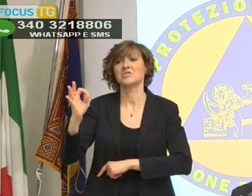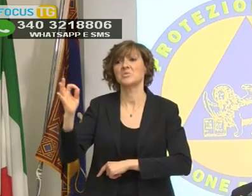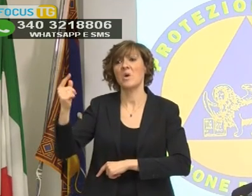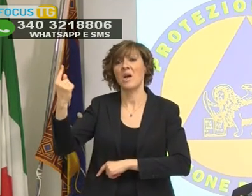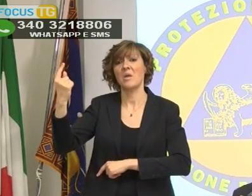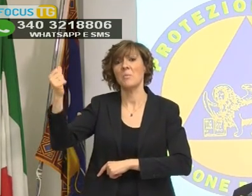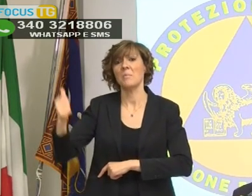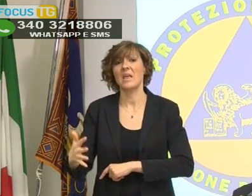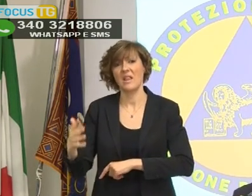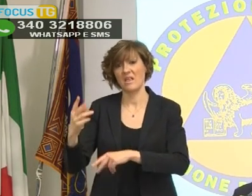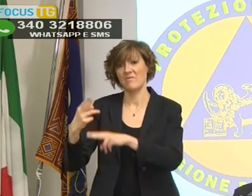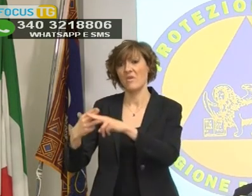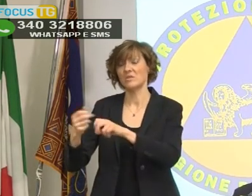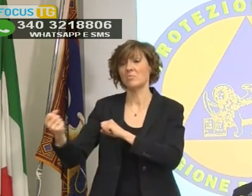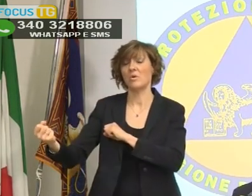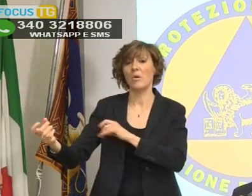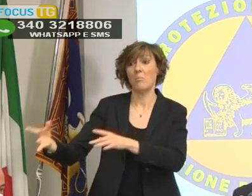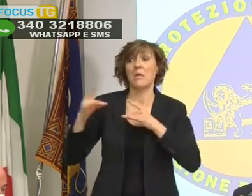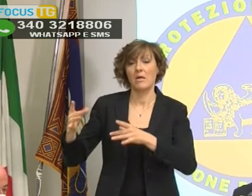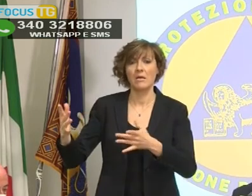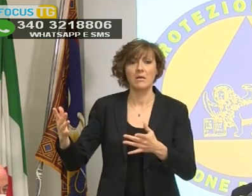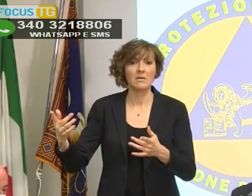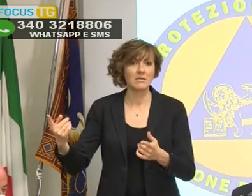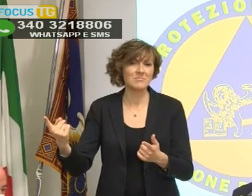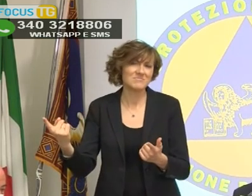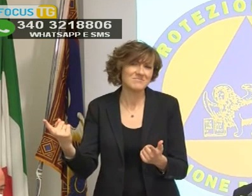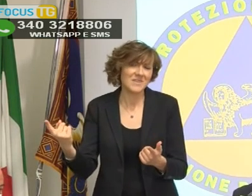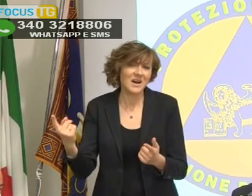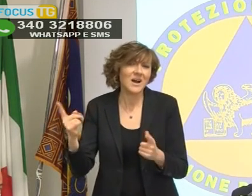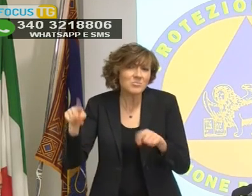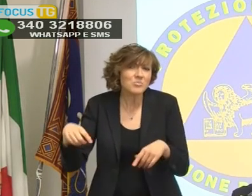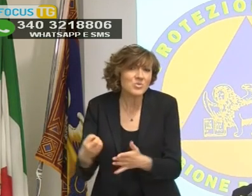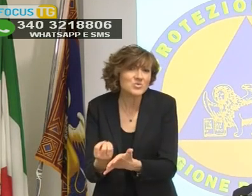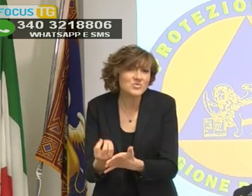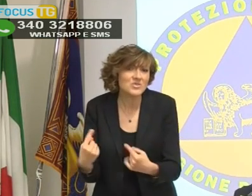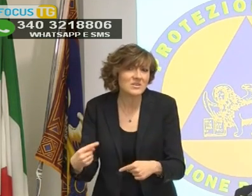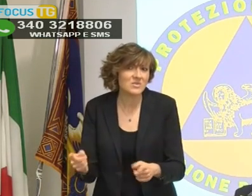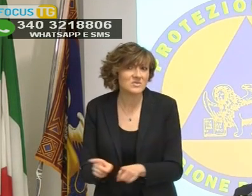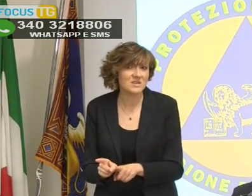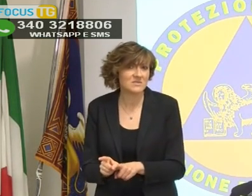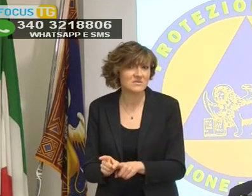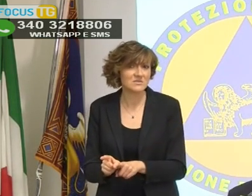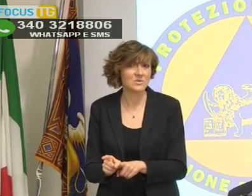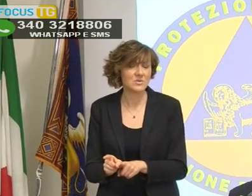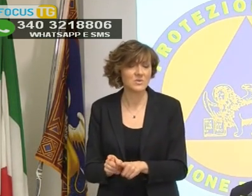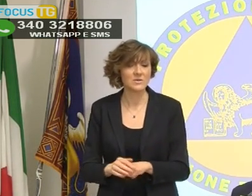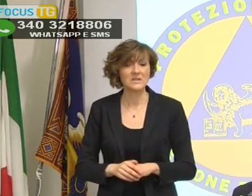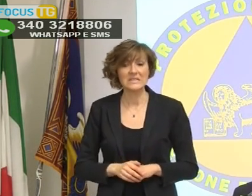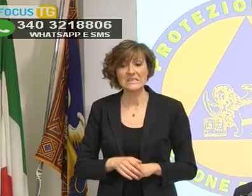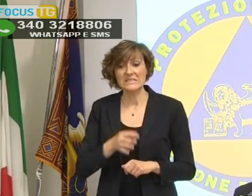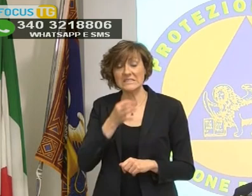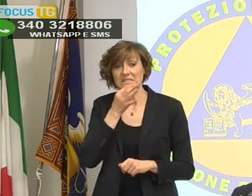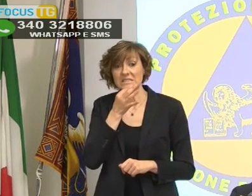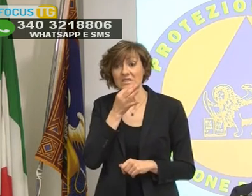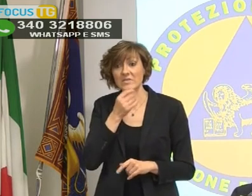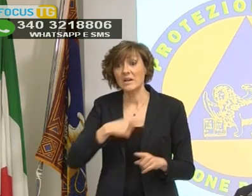il proiettile che esce, però accade anche che una volta su 1000 esce il proiettile, no? Per cui